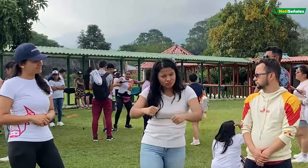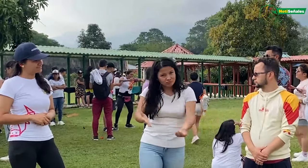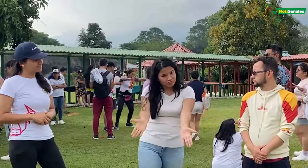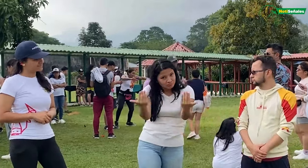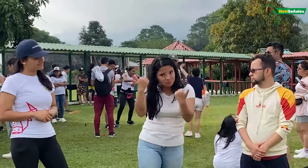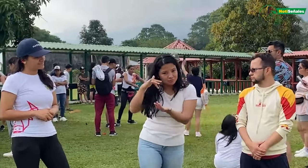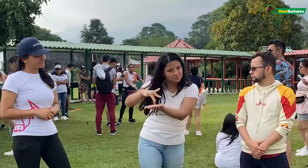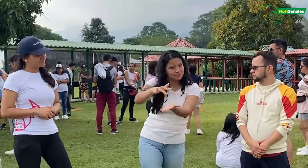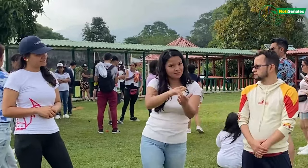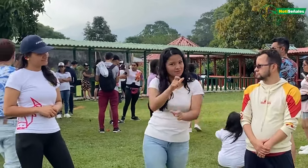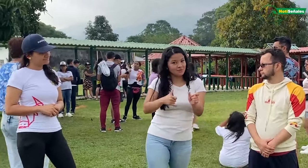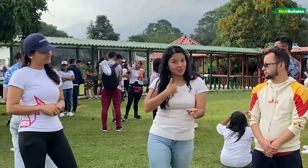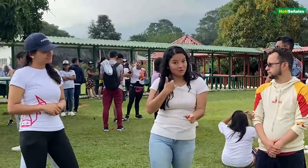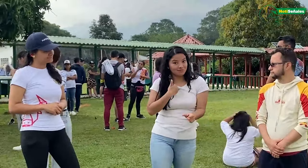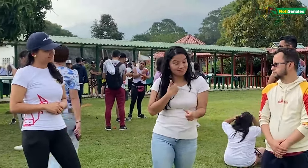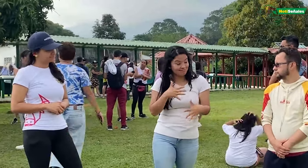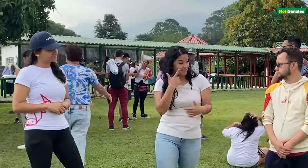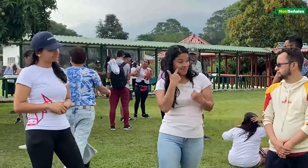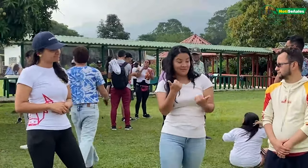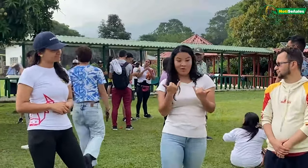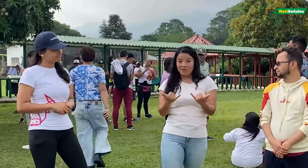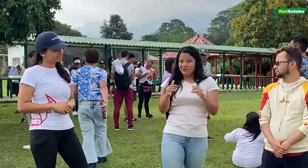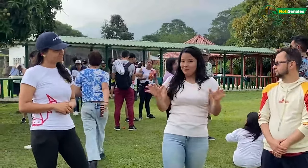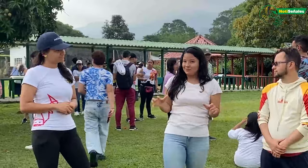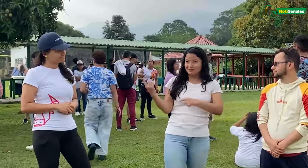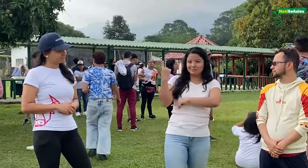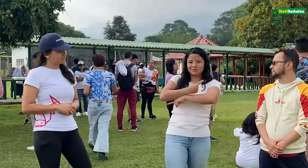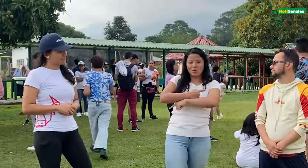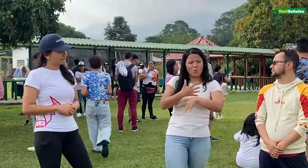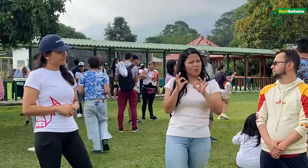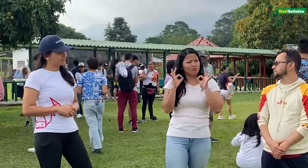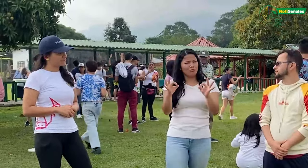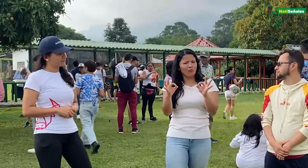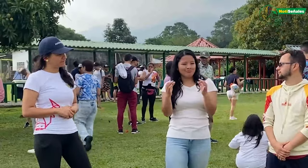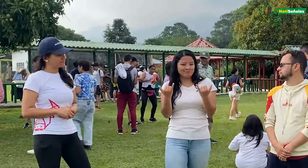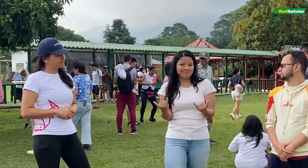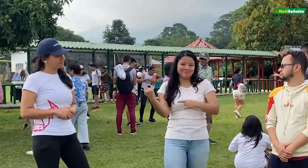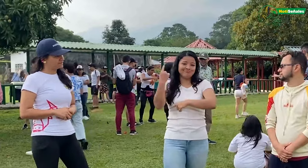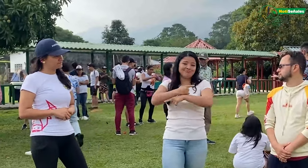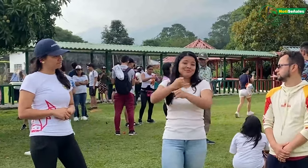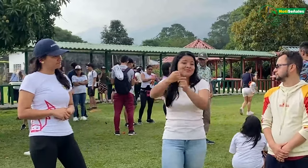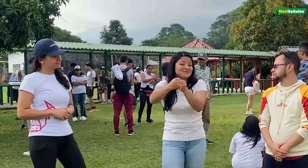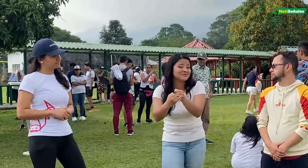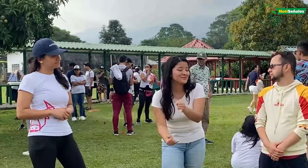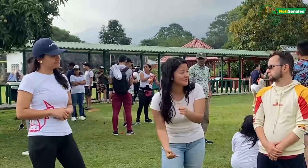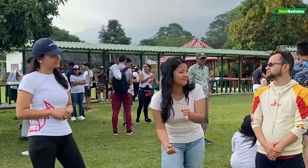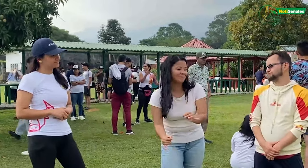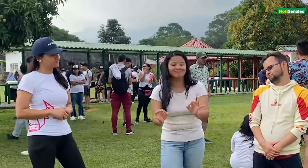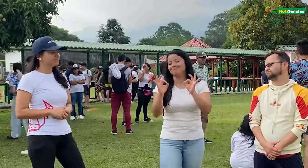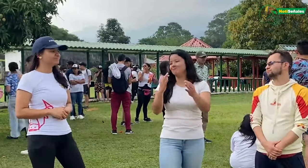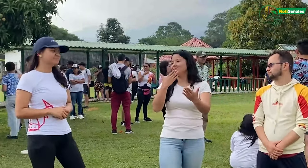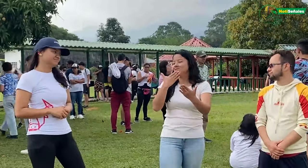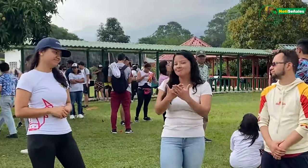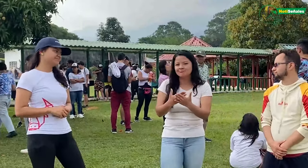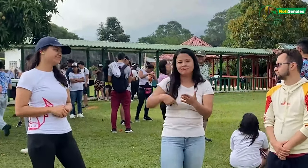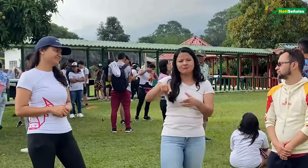Bueno, hoy es el último día en el que cerramos el programa, las actividades, podemos aprender y adquirir mucho conocimiento sobre la